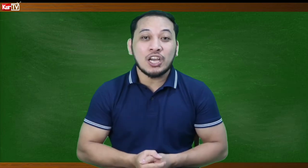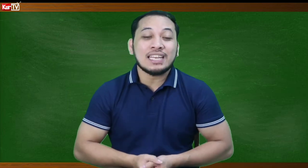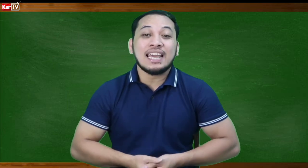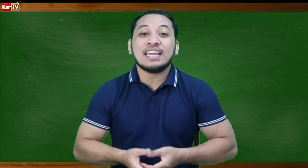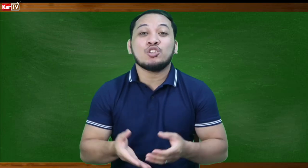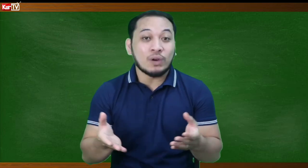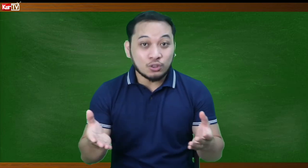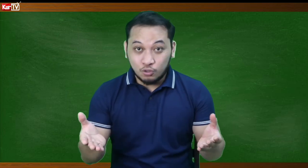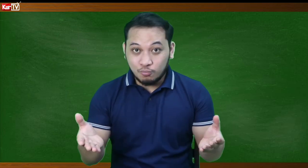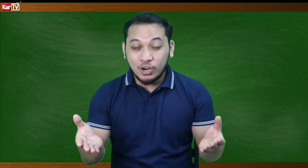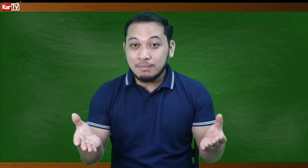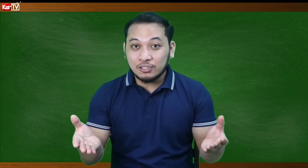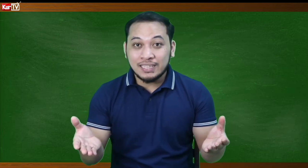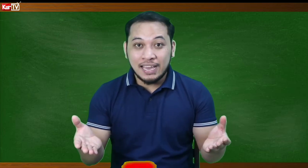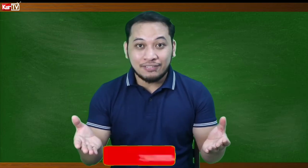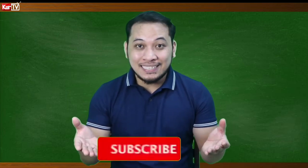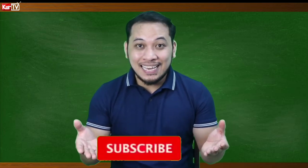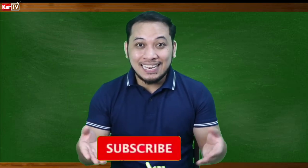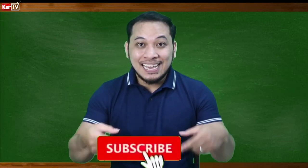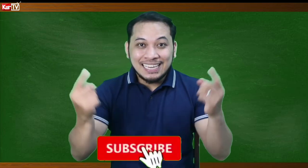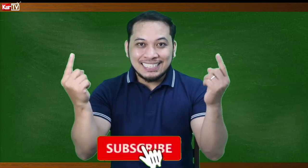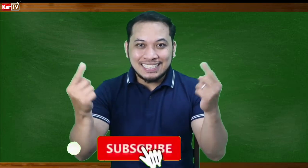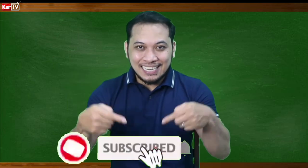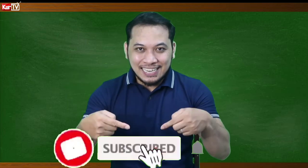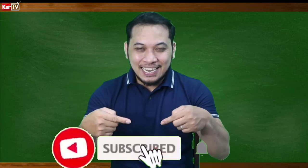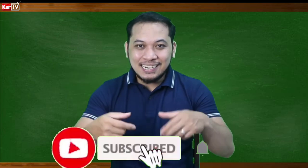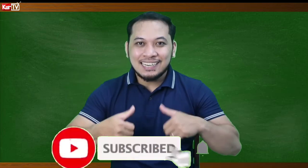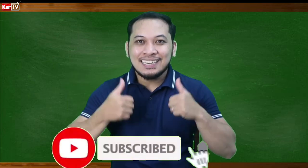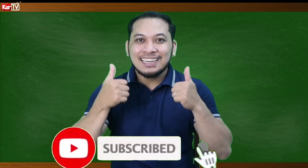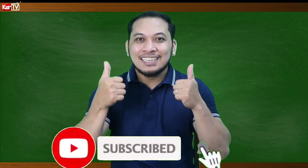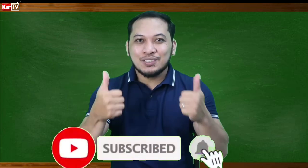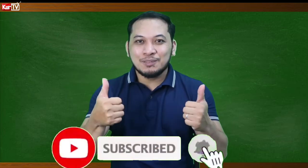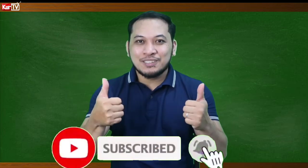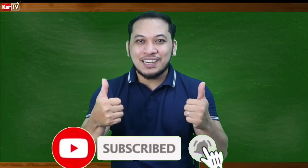channel and you want to know more about the FSL just click here to subscribe.